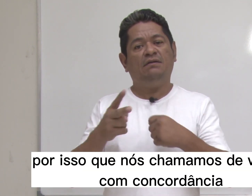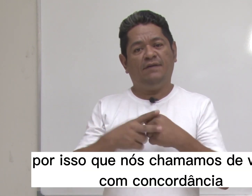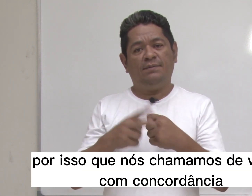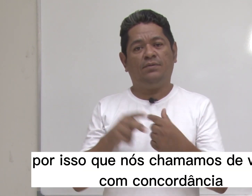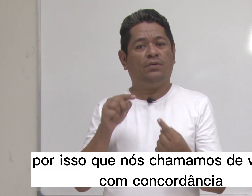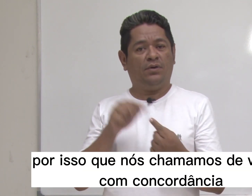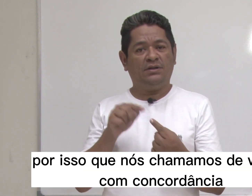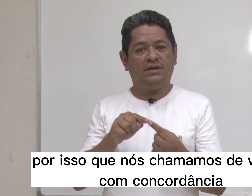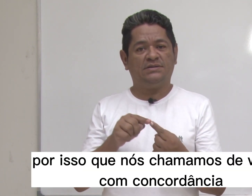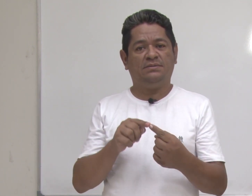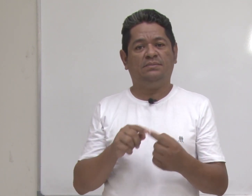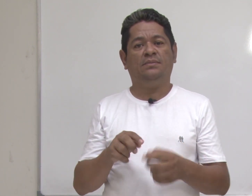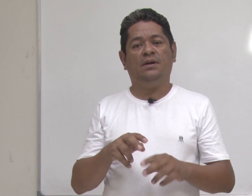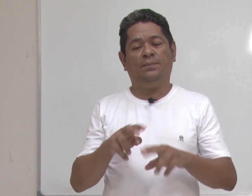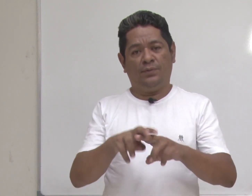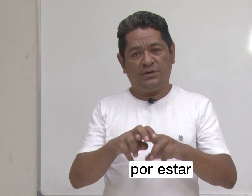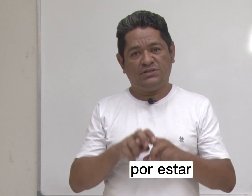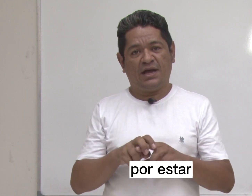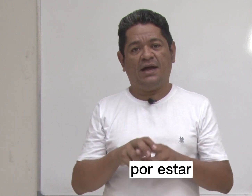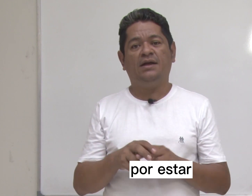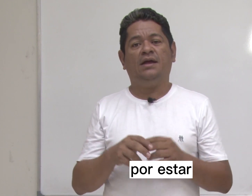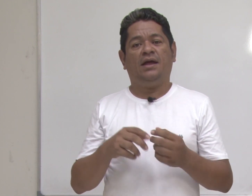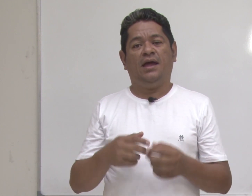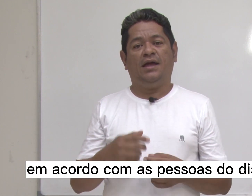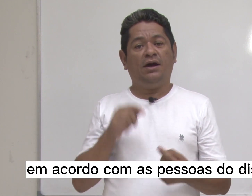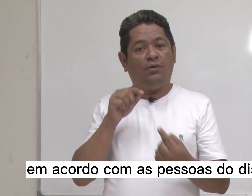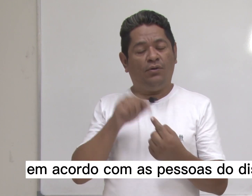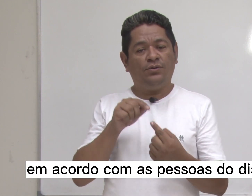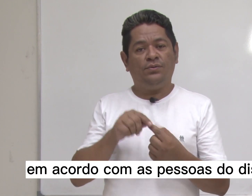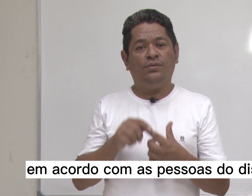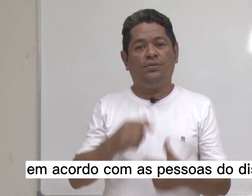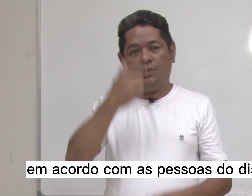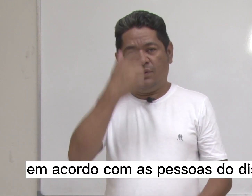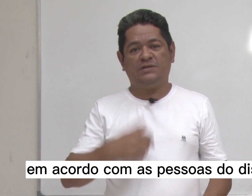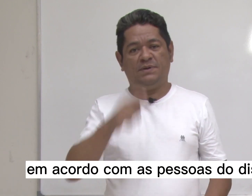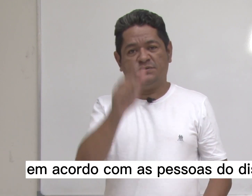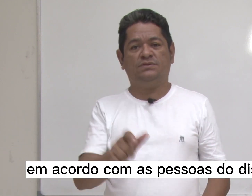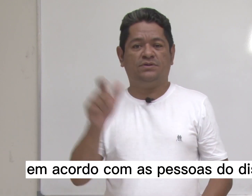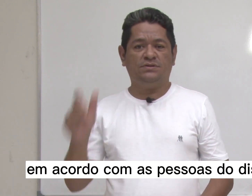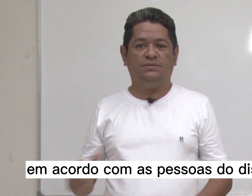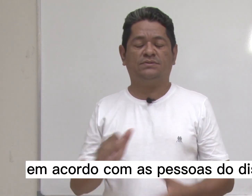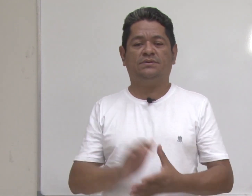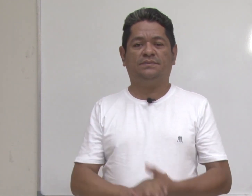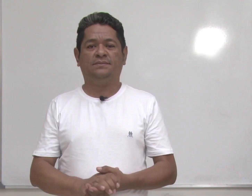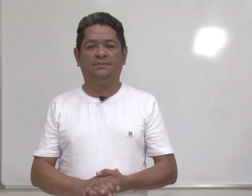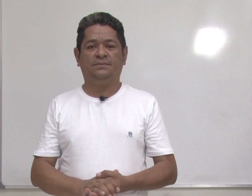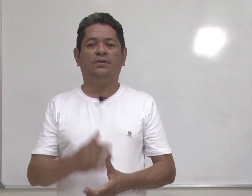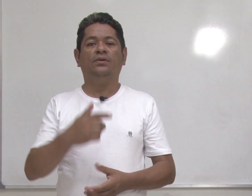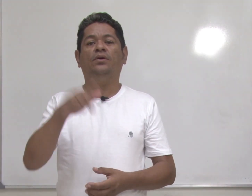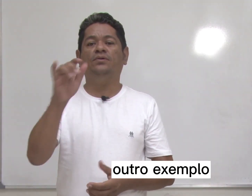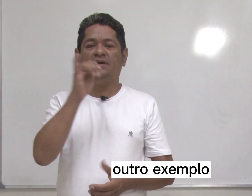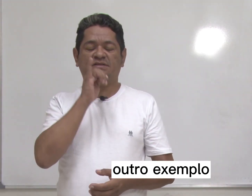verbo com concordância, por estar em acordo com as pessoas do discurso. Outro